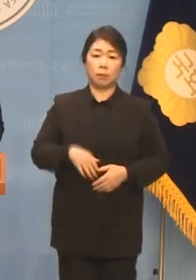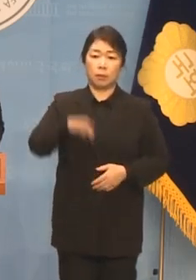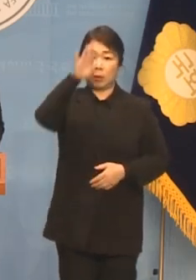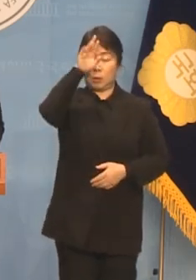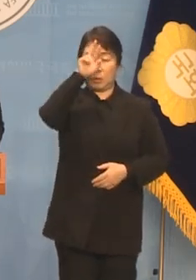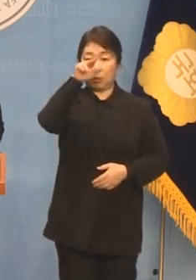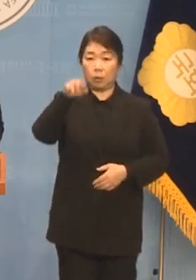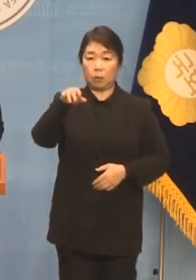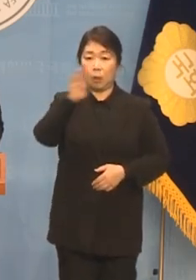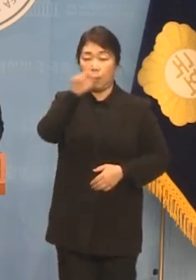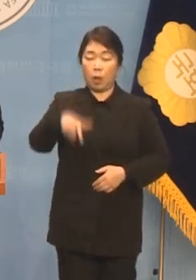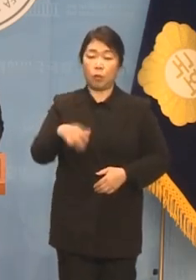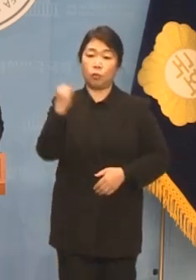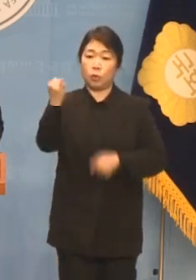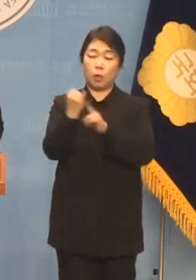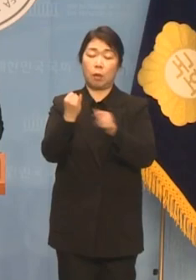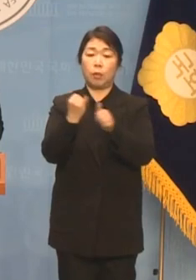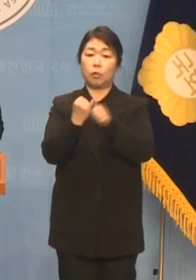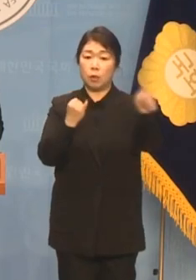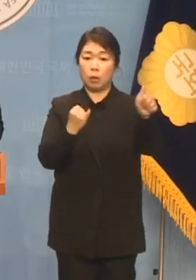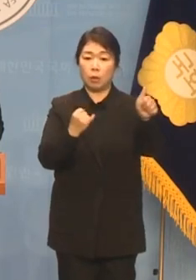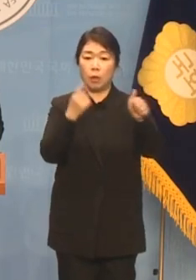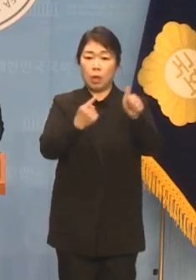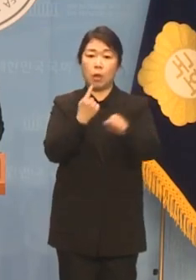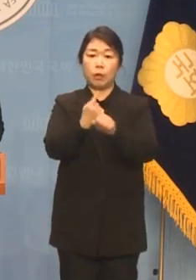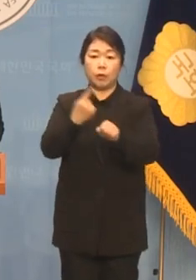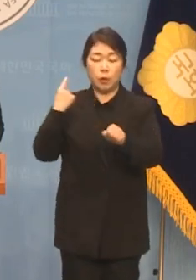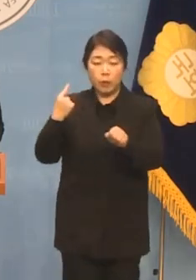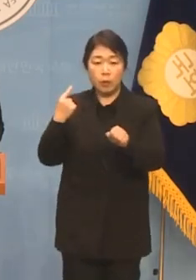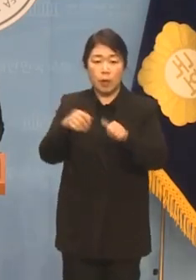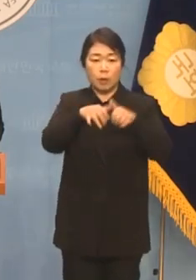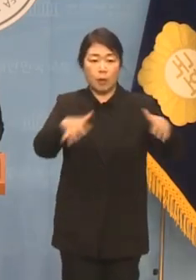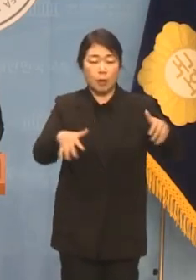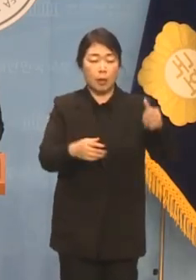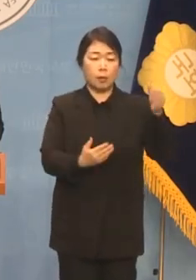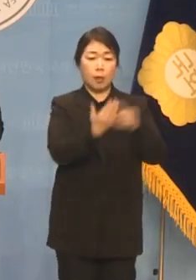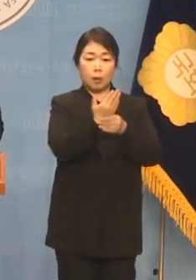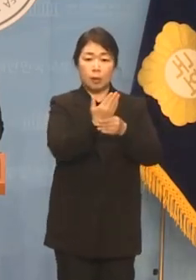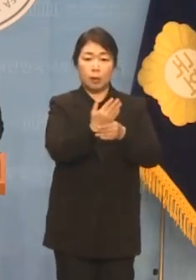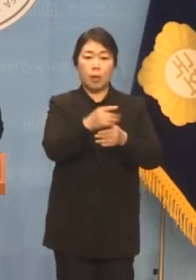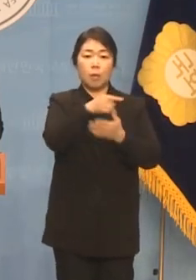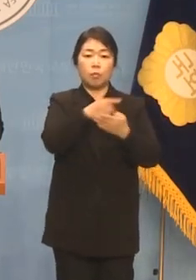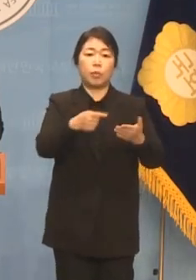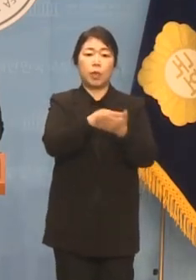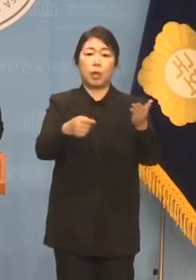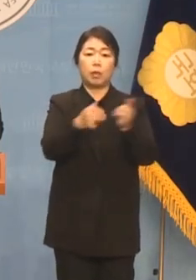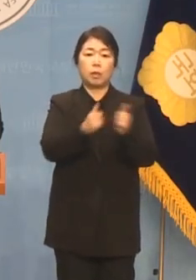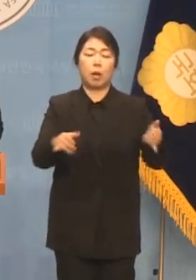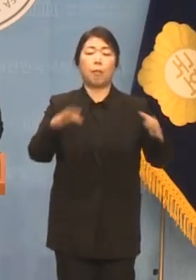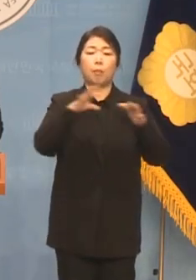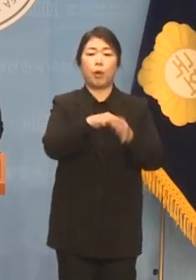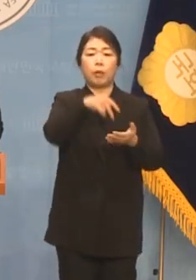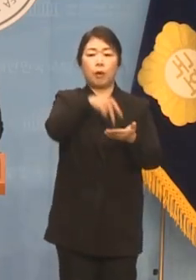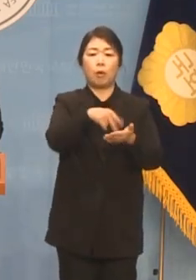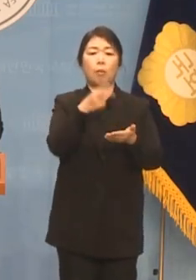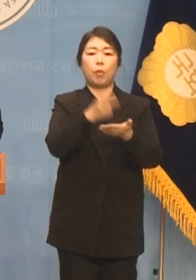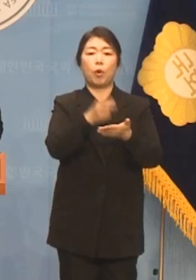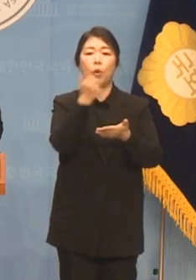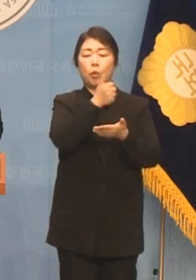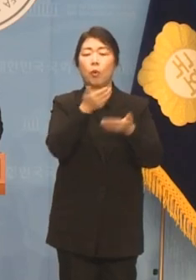불과 1년 전에 다단계 사기사건 피자 편에 서겠다고 말을한 적이 있기